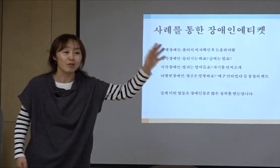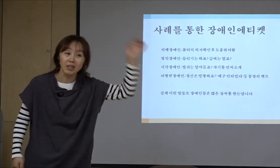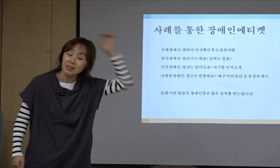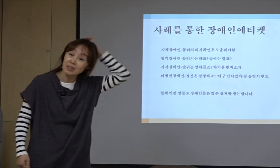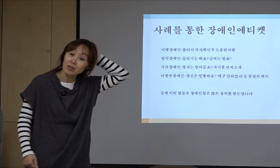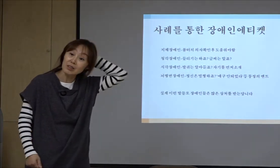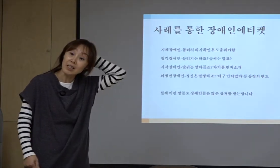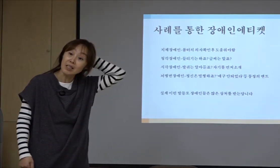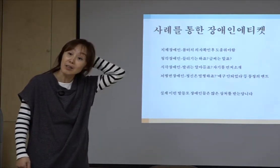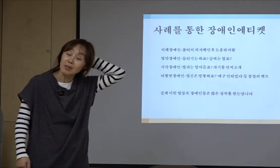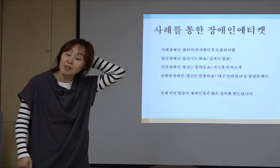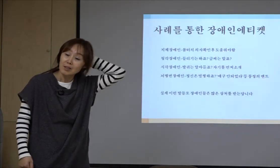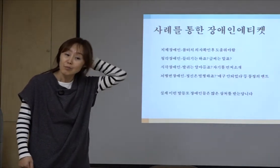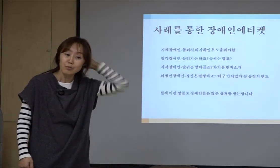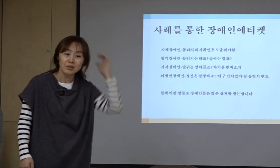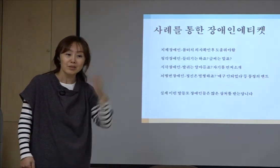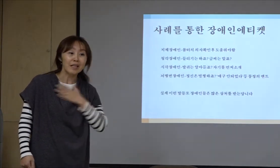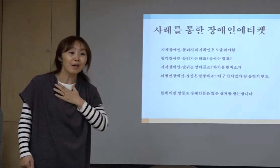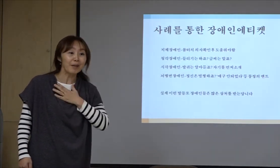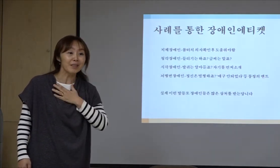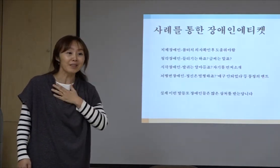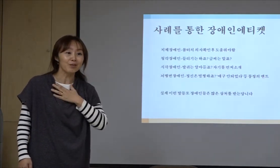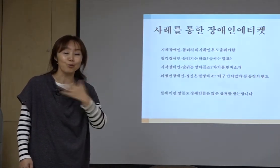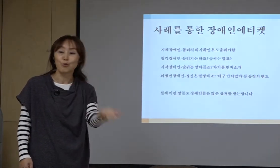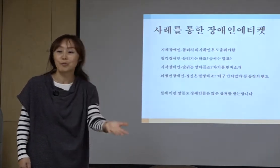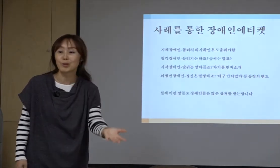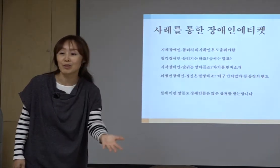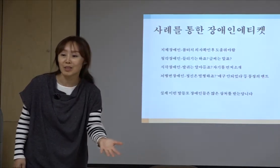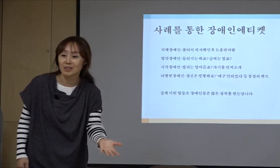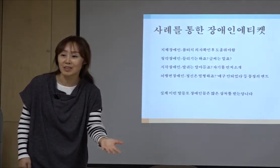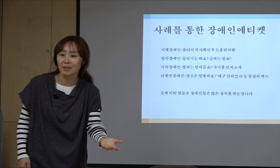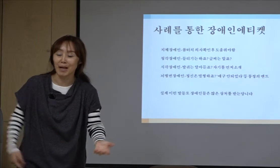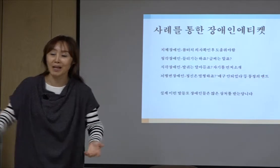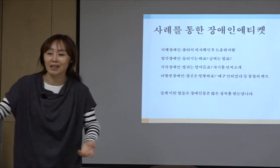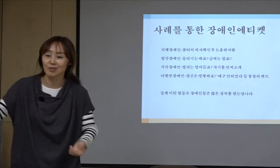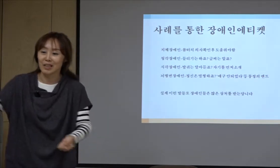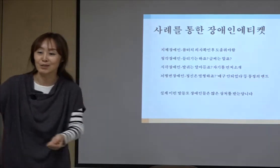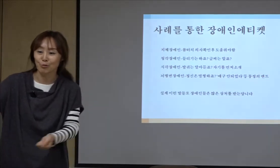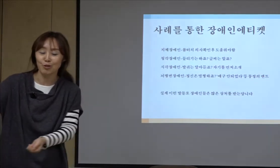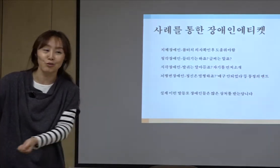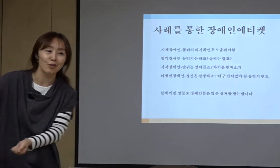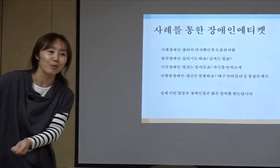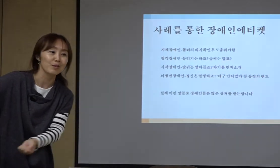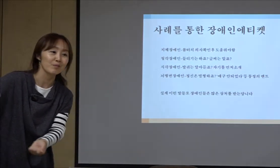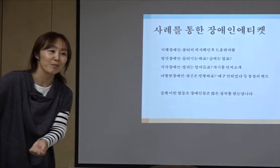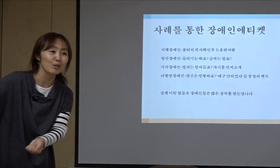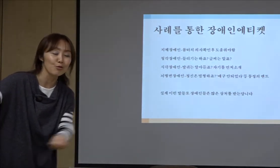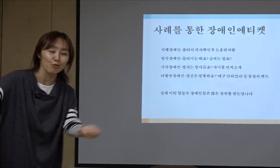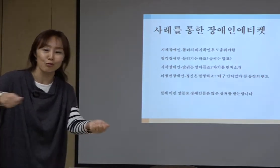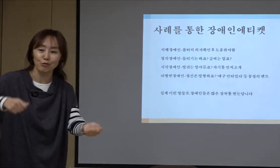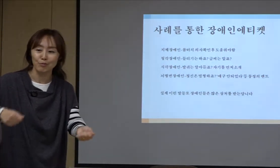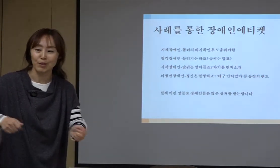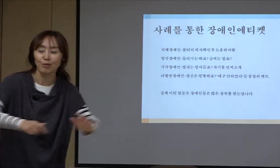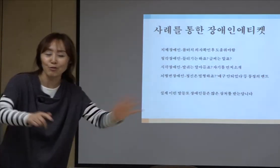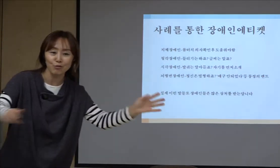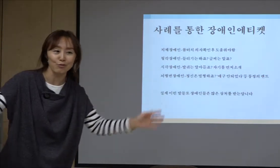해야 된다거나 내가 판단해서 도움이 필요할 것 같으니까 막 가서 나는 도와준다고 막 밀어주고 막 열어주고